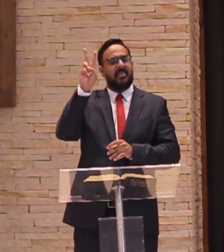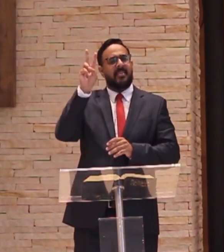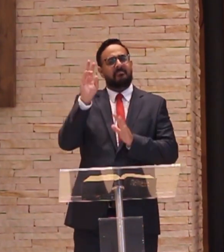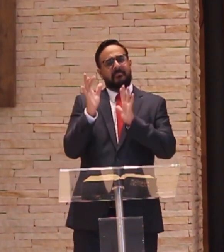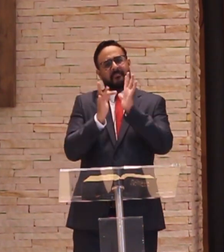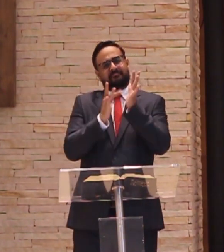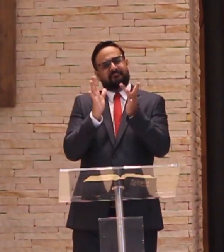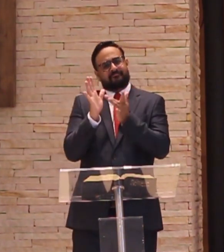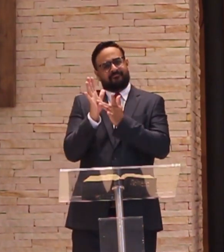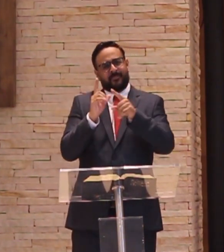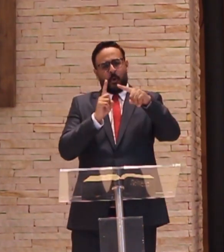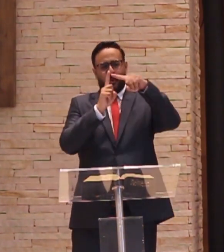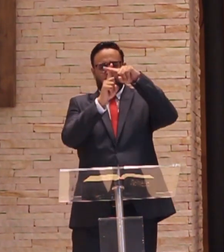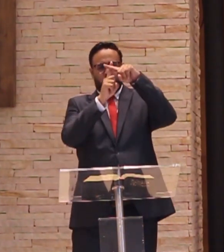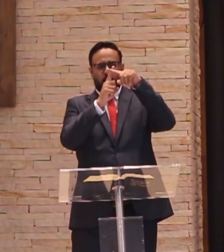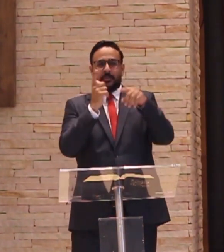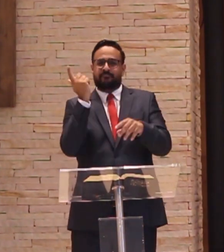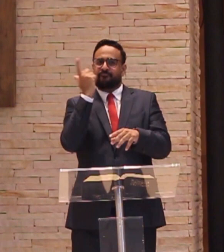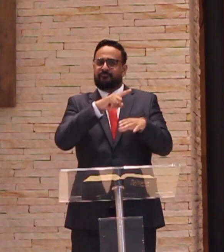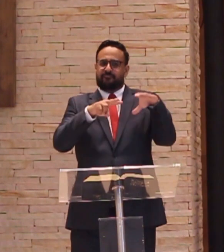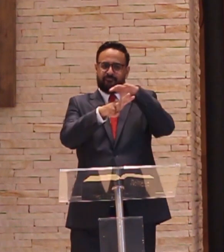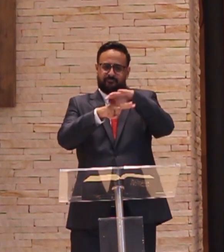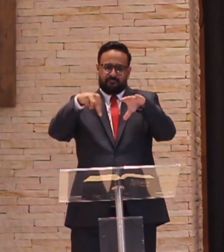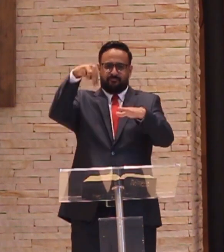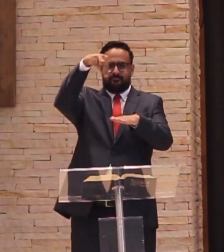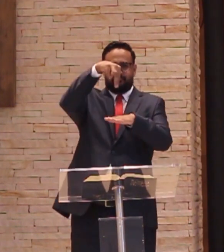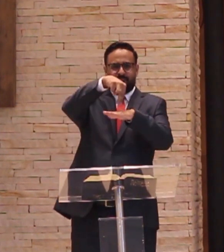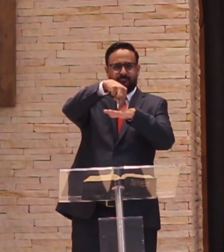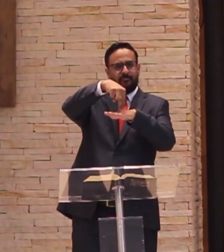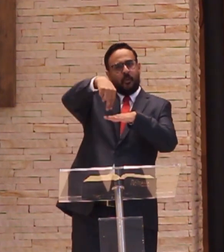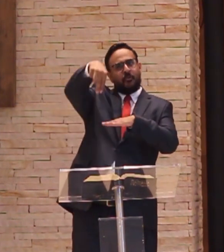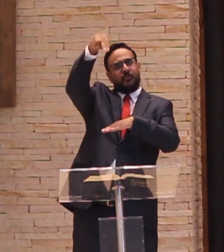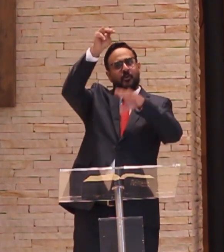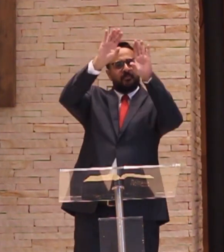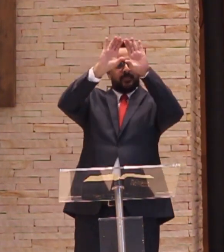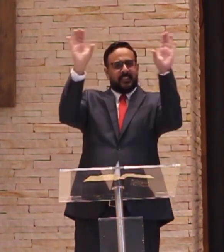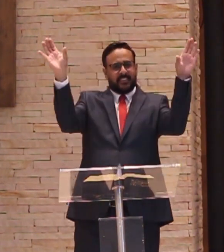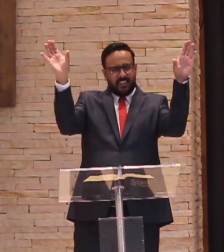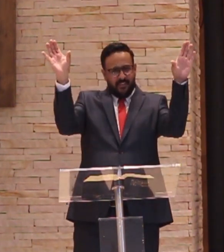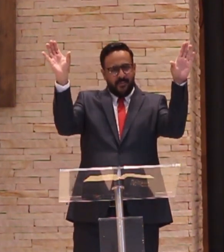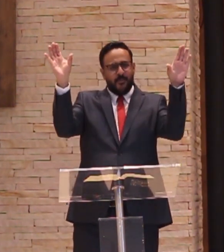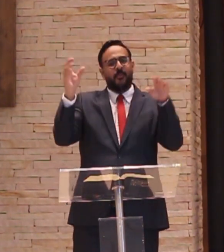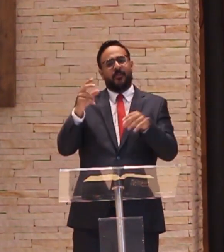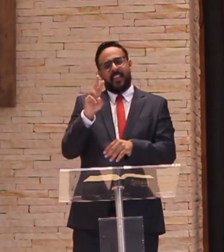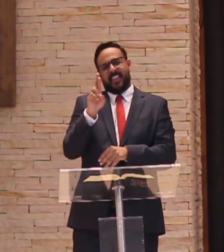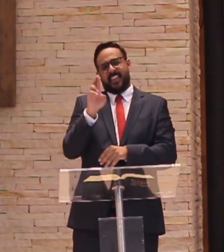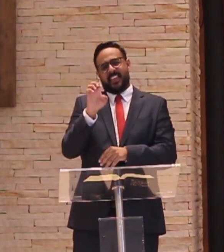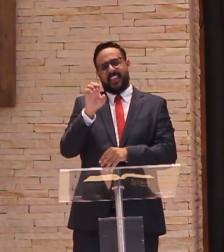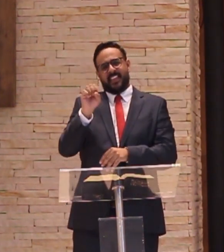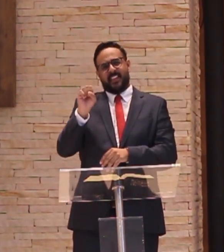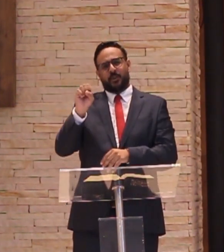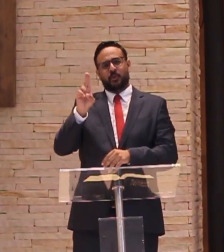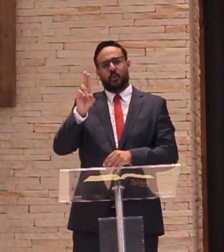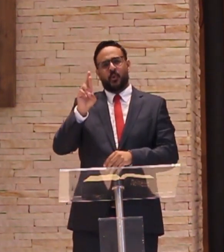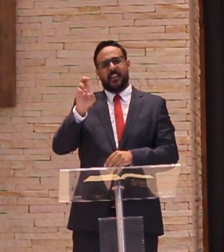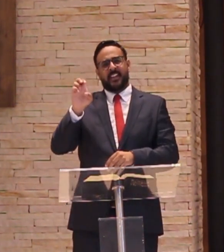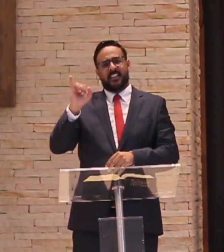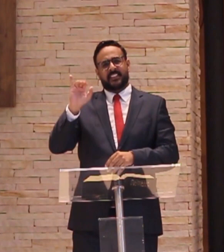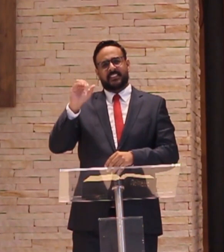Páscoa significa a lembrança de que Jesus ressuscitou e foi para o céu.